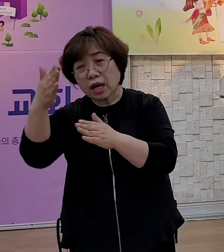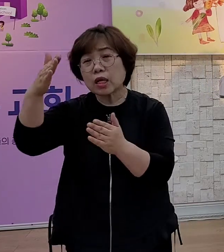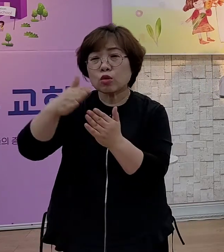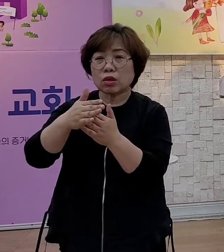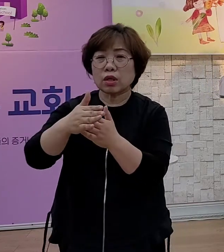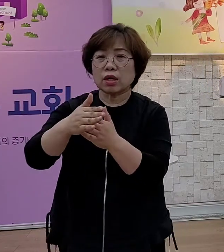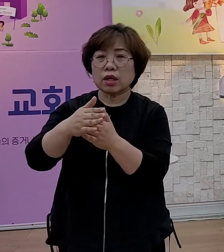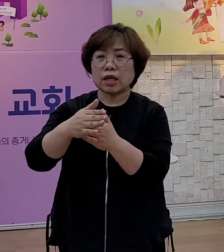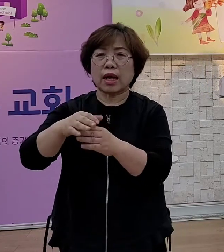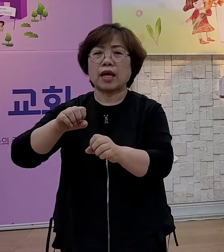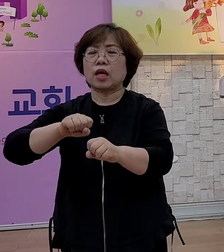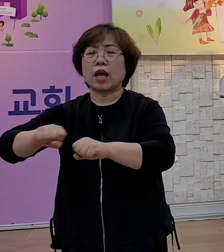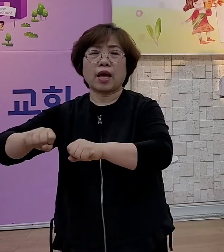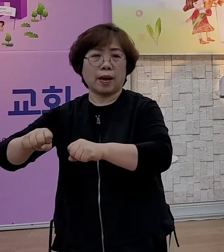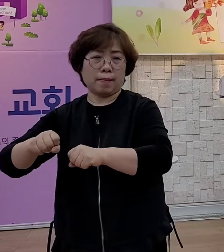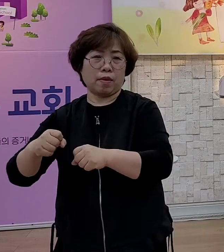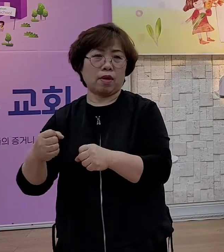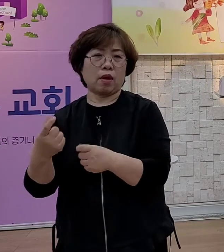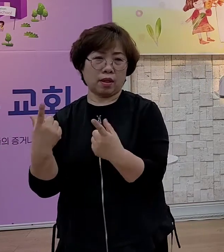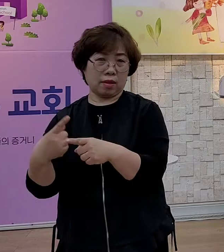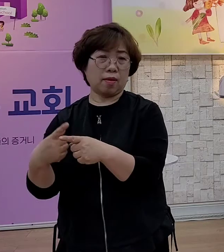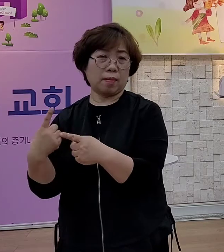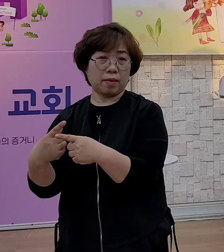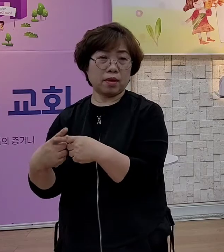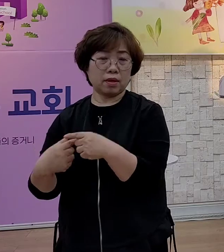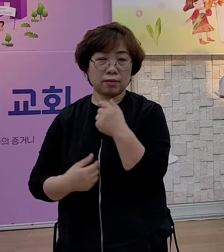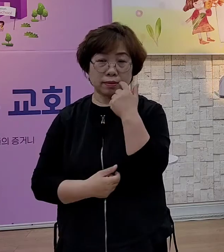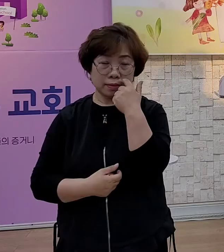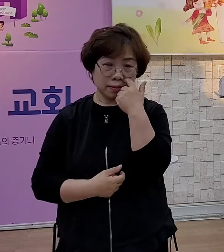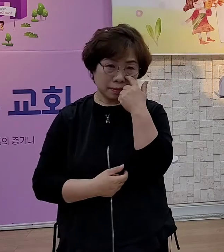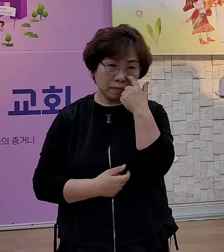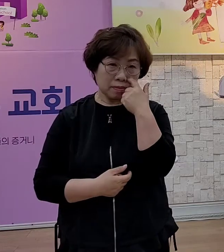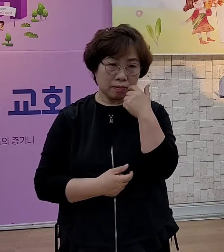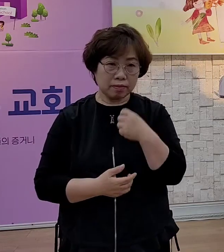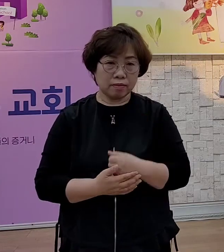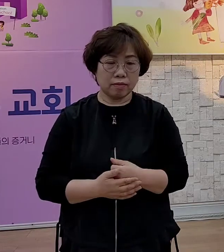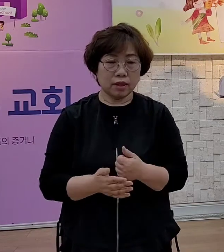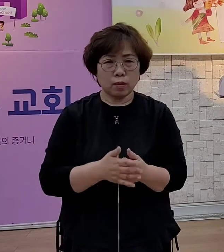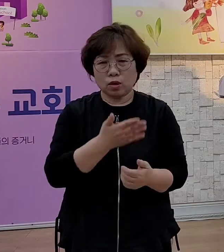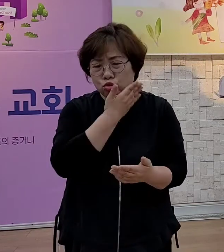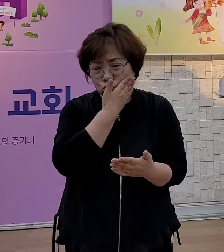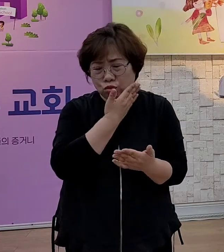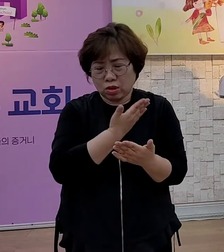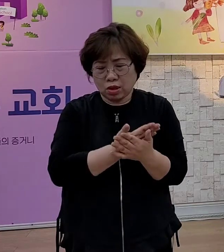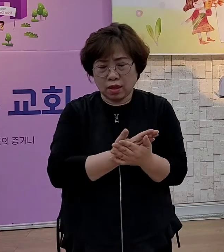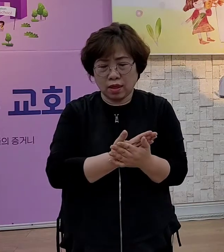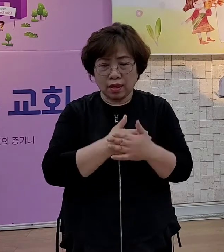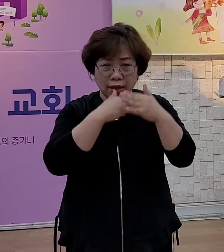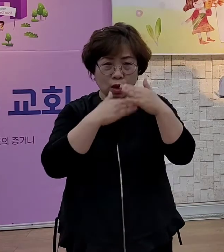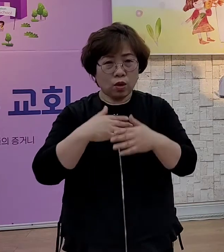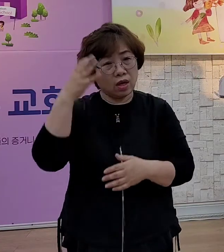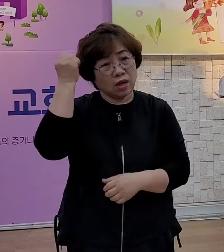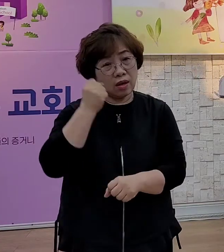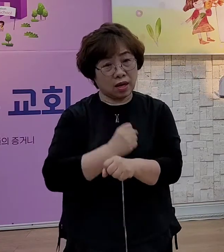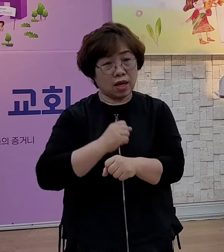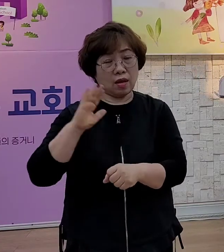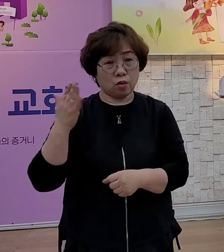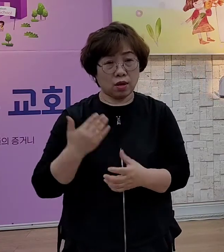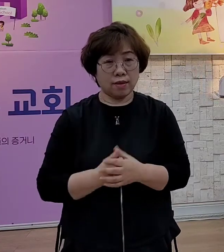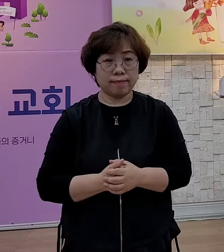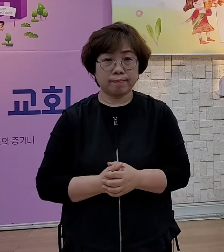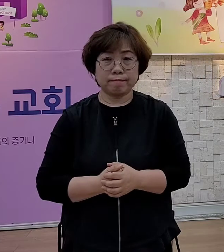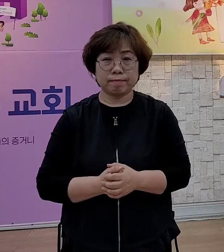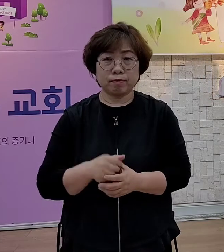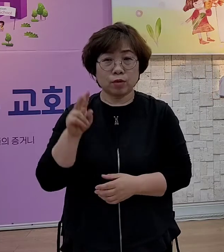그래서 오늘 이 시대에 정말 중요한 메시지다라는 것을 기억하셔야 됩니다. 그래서 이 야고보는